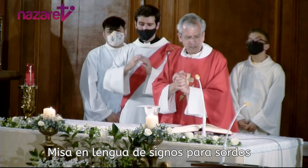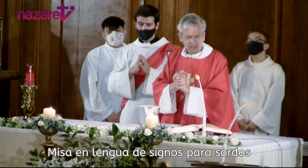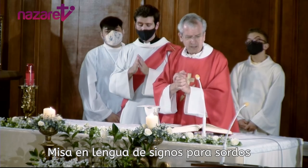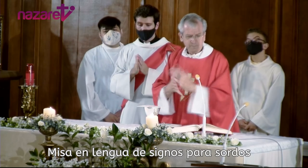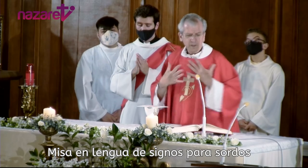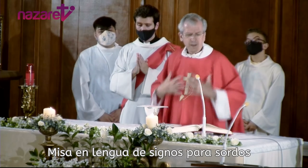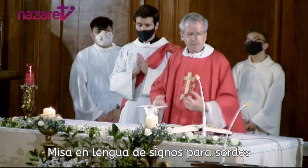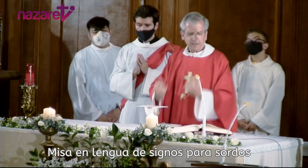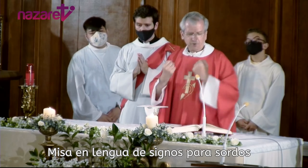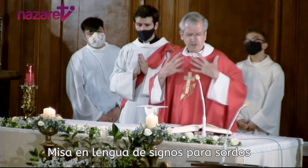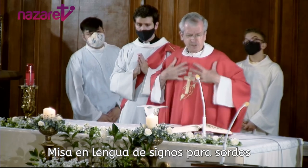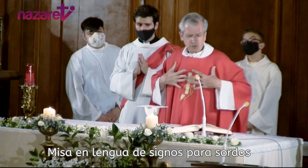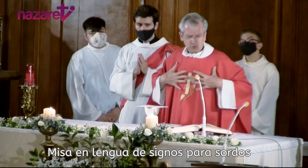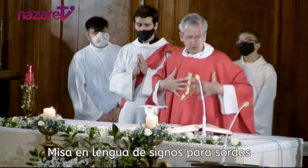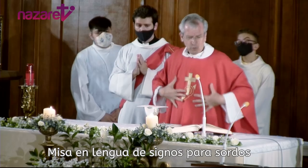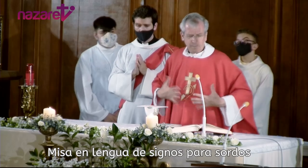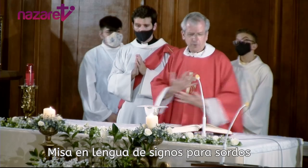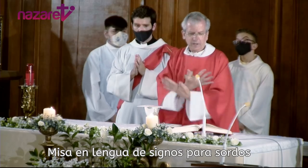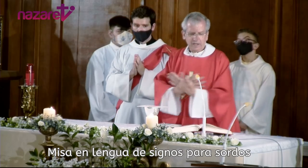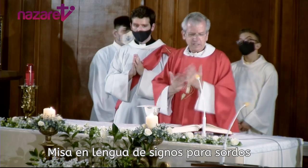amistad, para que, fortalecidos con el cuerpo y la sangre